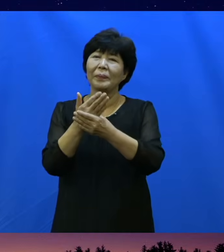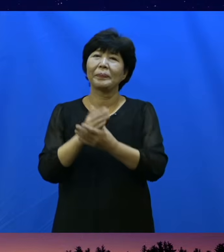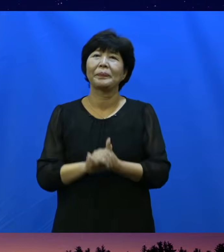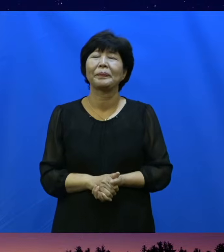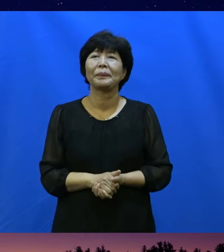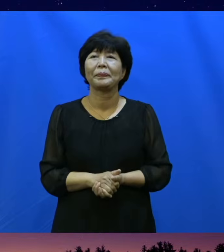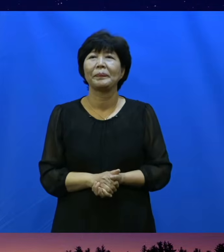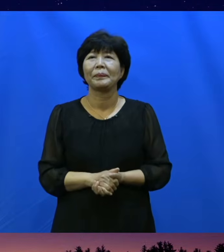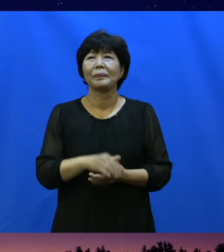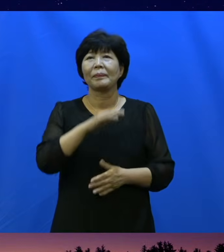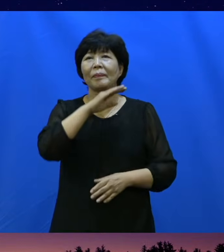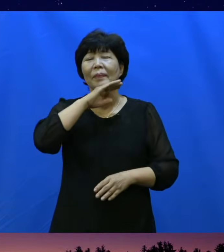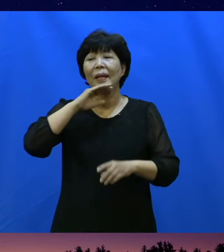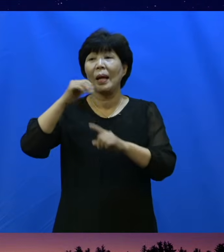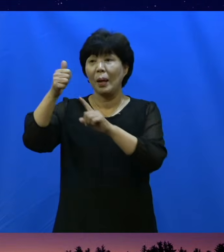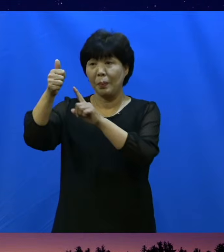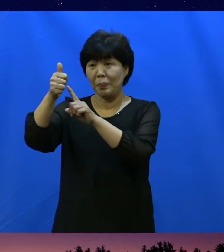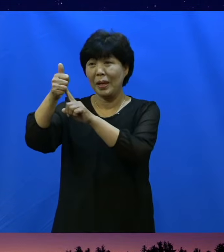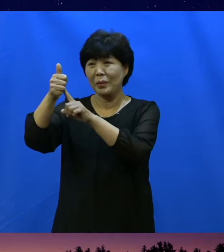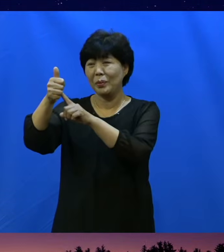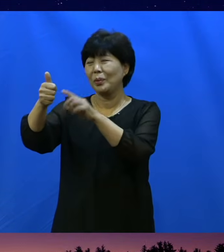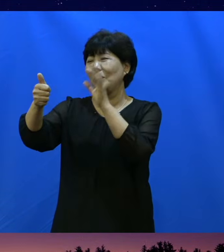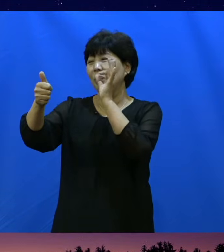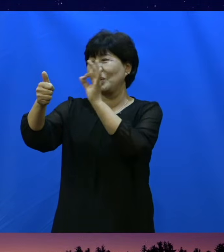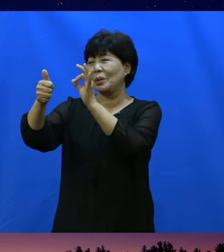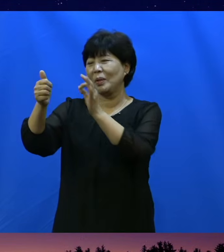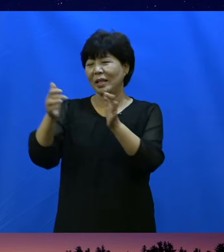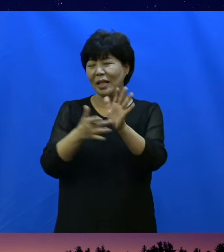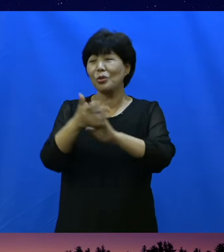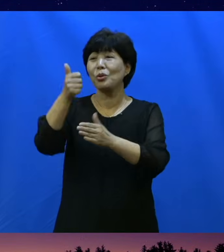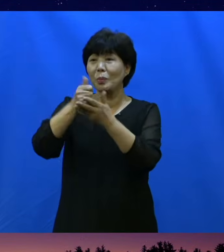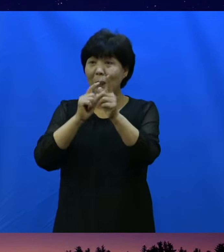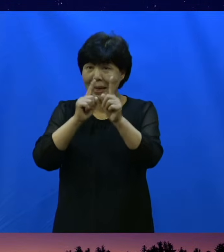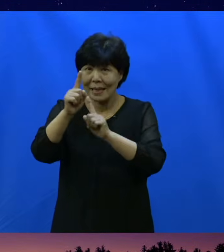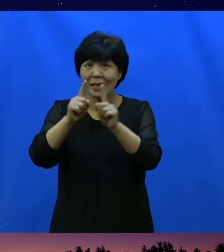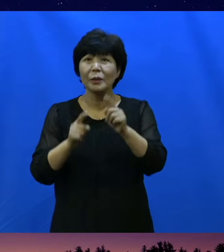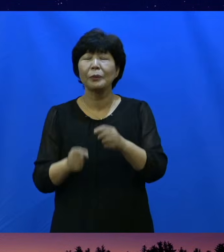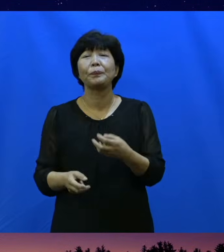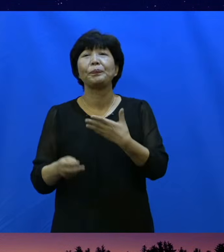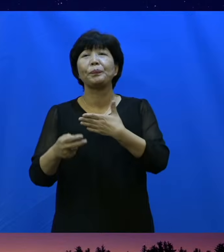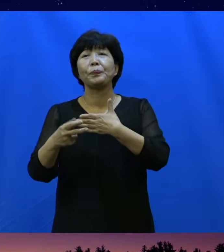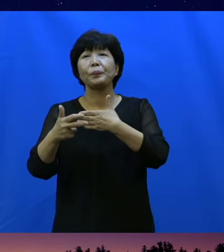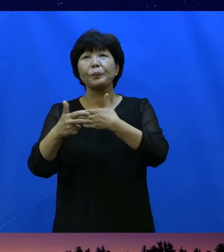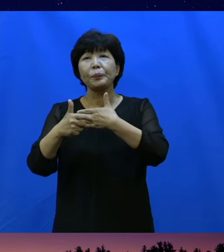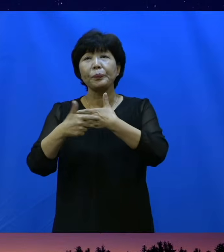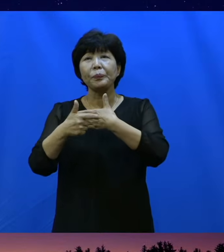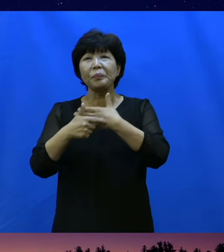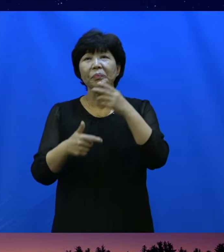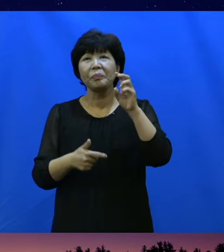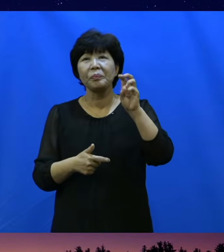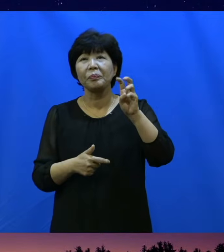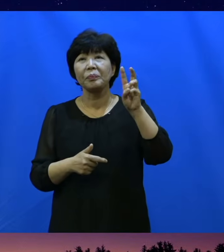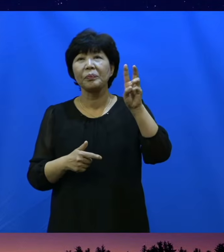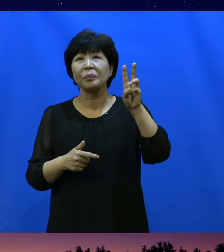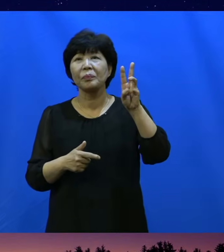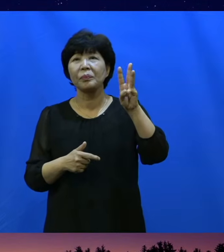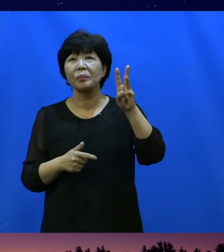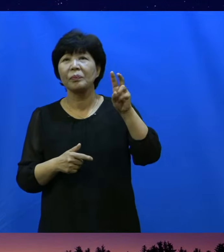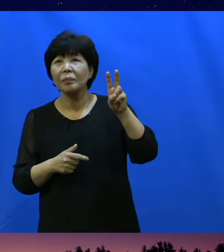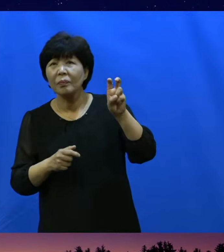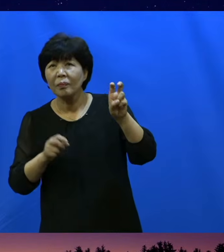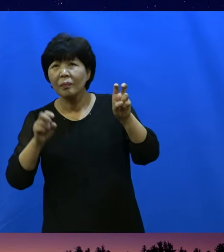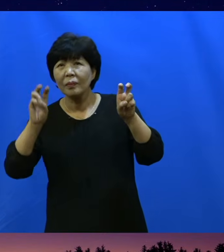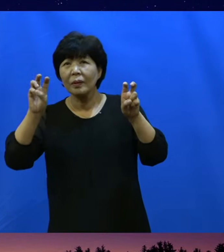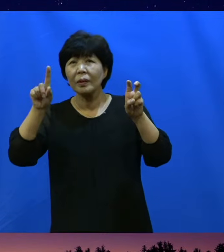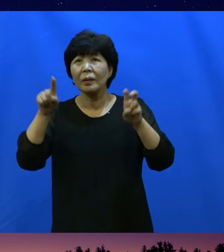여러분, 베드로를 바라보시면 예수님이 하신 말씀이 있어요. 누가복음 22장 31절 32절을 보면 시몬아 시몬아 보라,